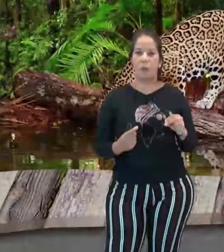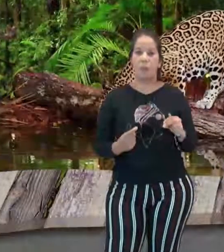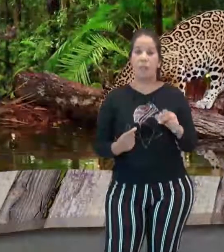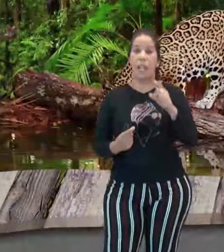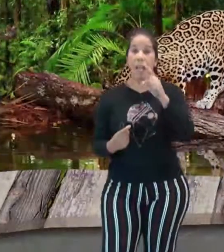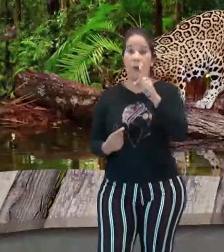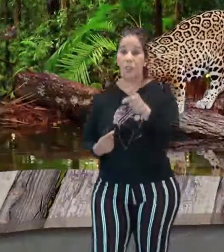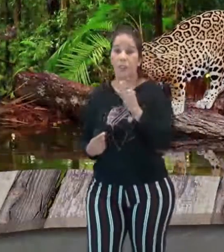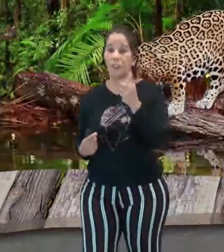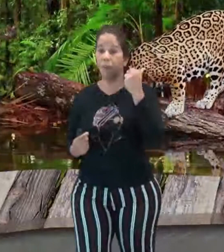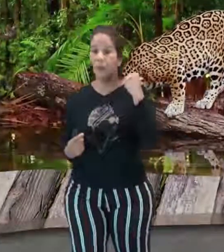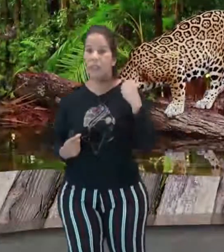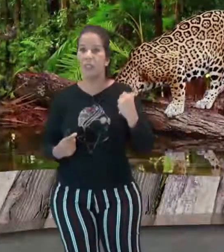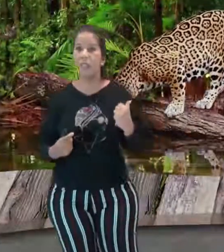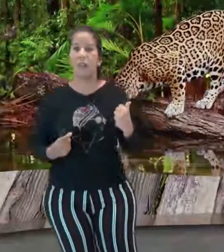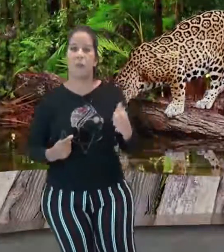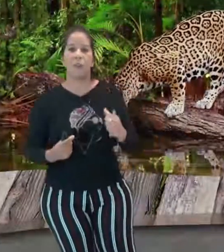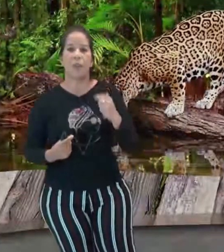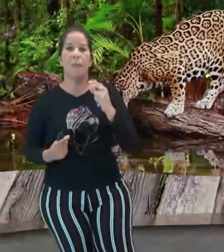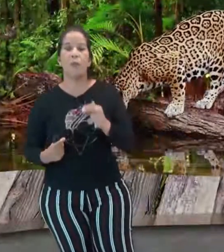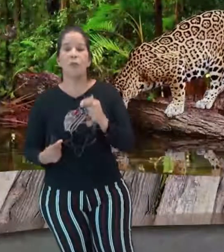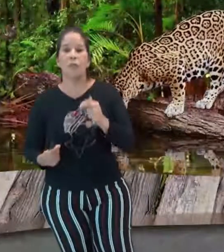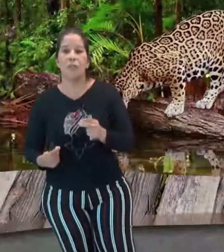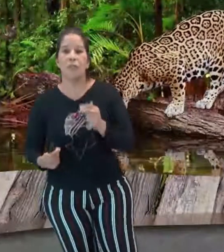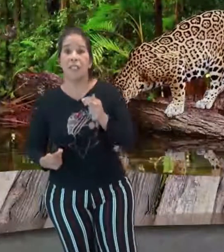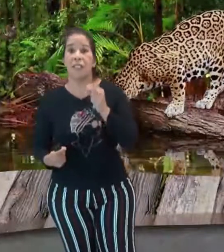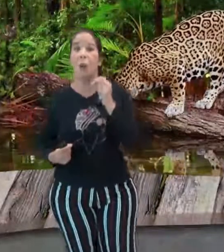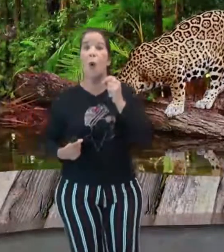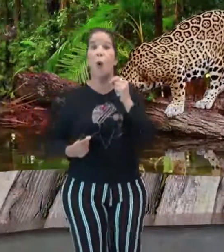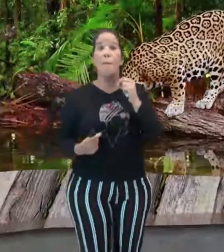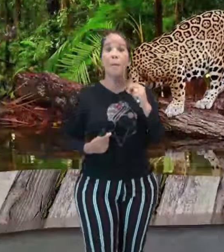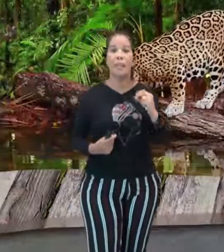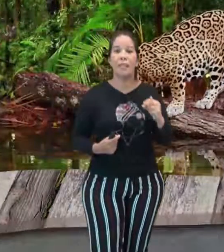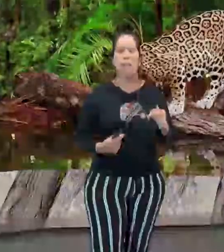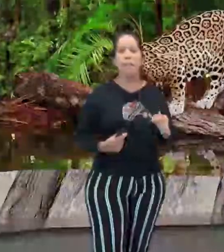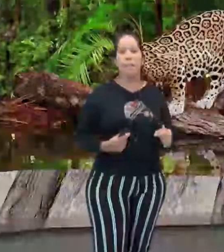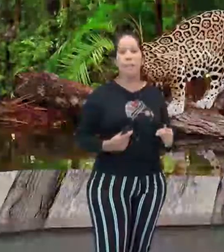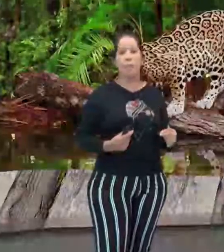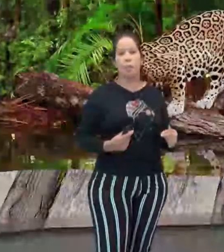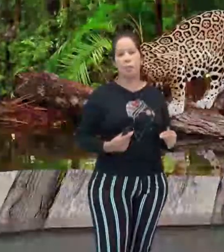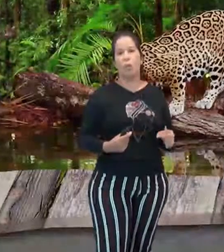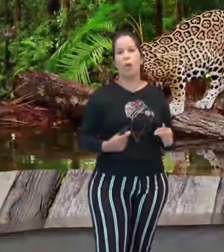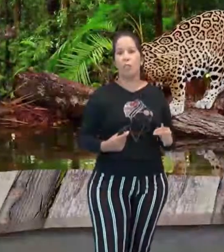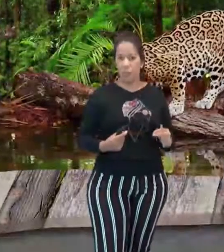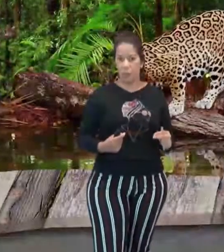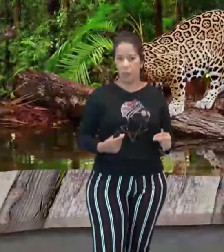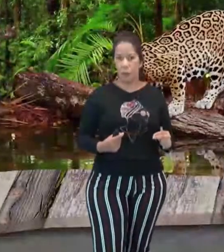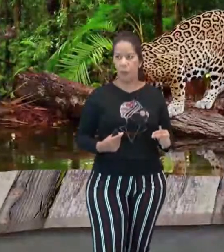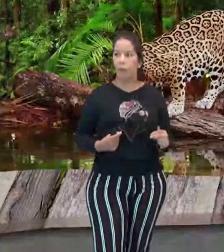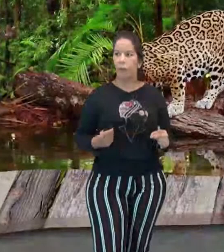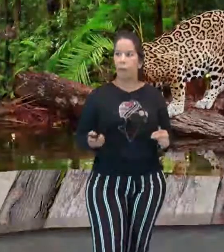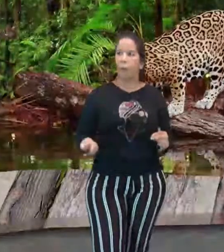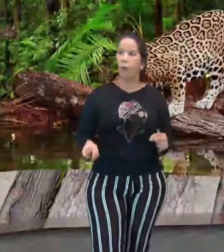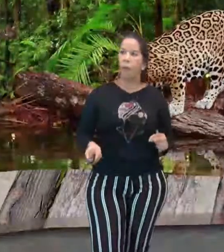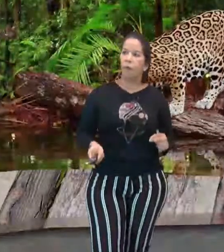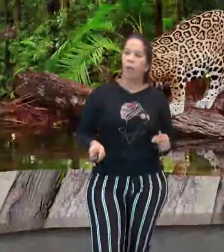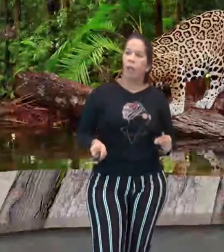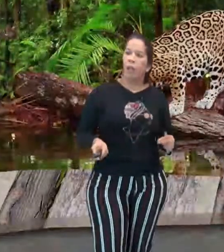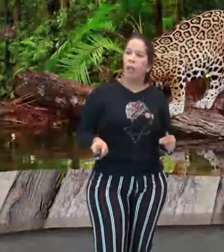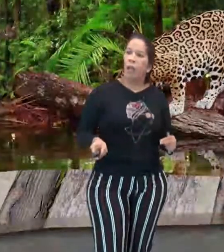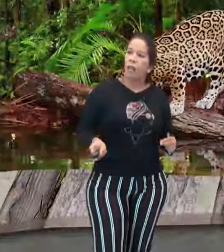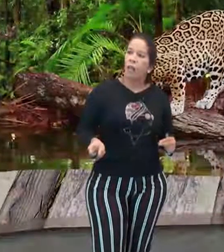desses hormônios. É o que eu estava falando para vocês inicialmente. É muito importante você estar observando o seu organismo, tá